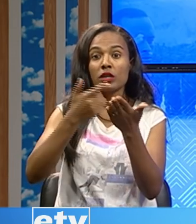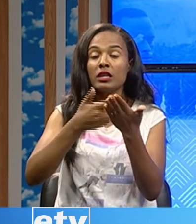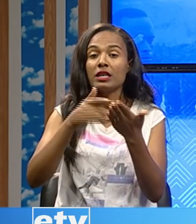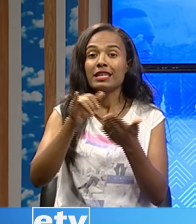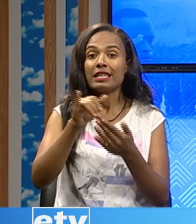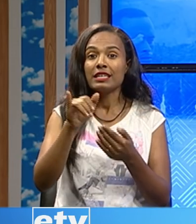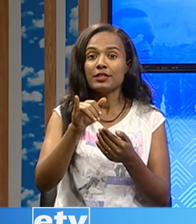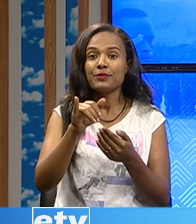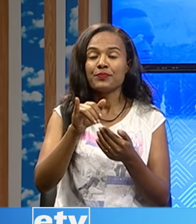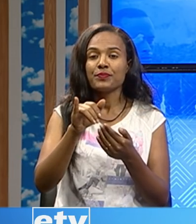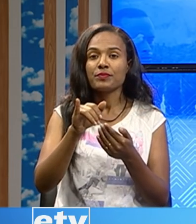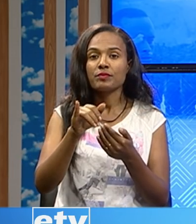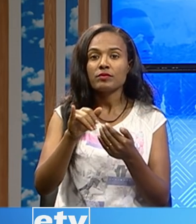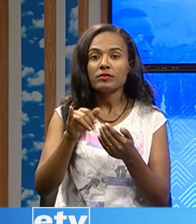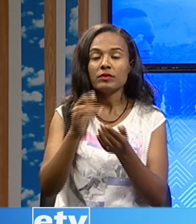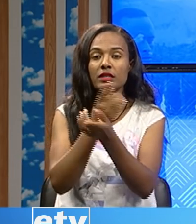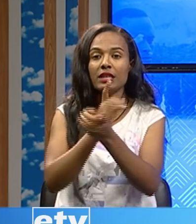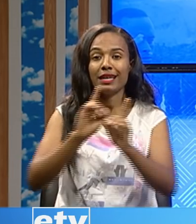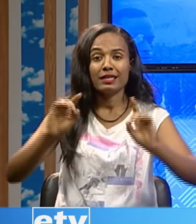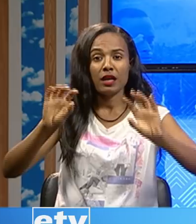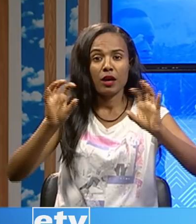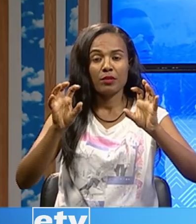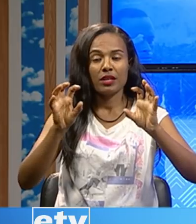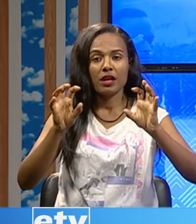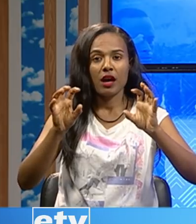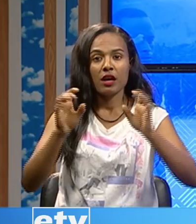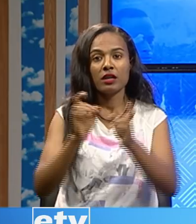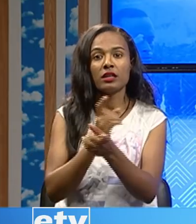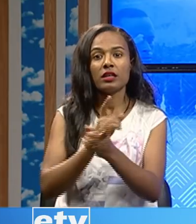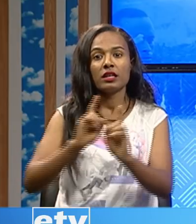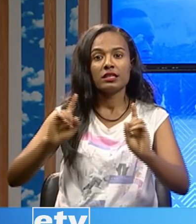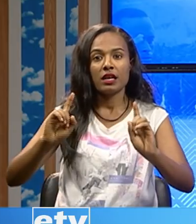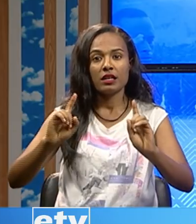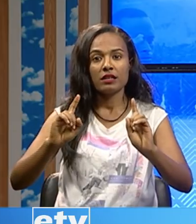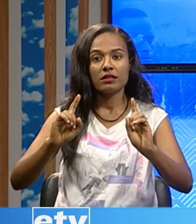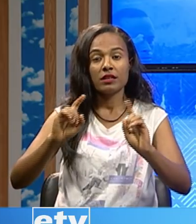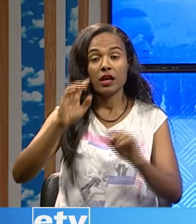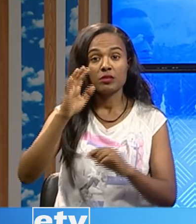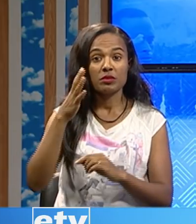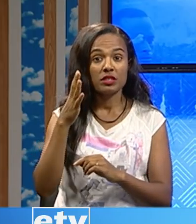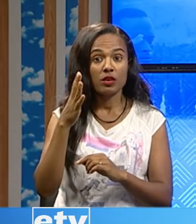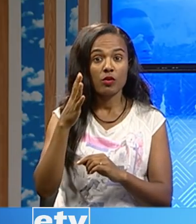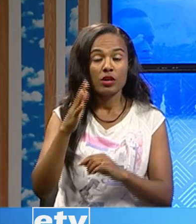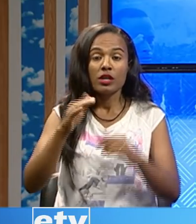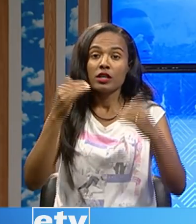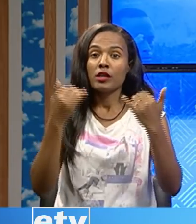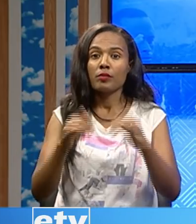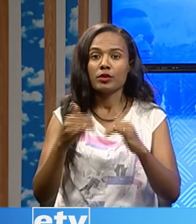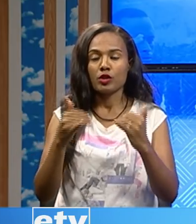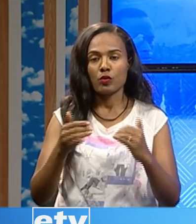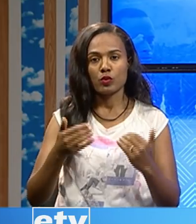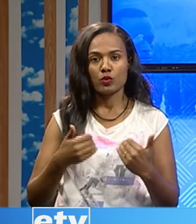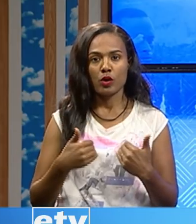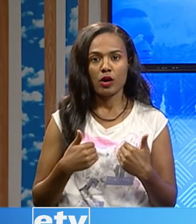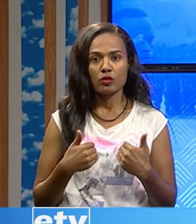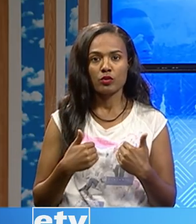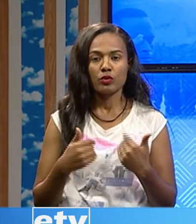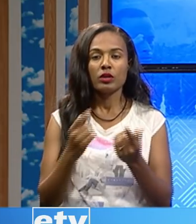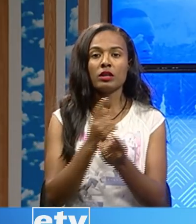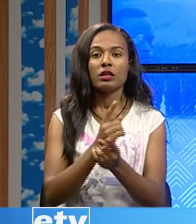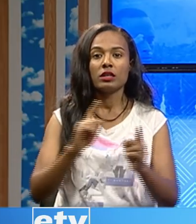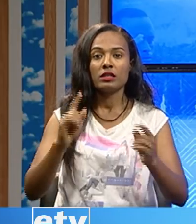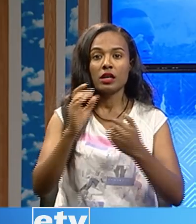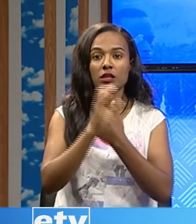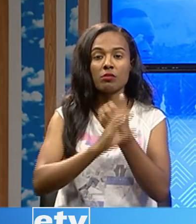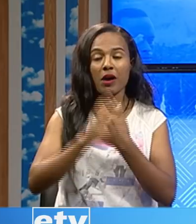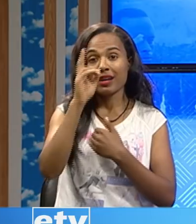ፕሮቲክ የነጻ ሚዲያ የነጻነት ምናምን አስመስለው የሚጫወቱ አሉ ነጻነት በአገር